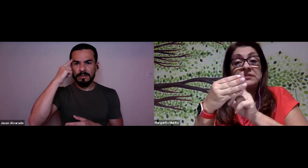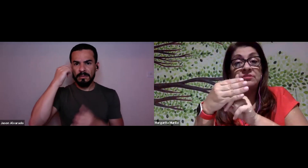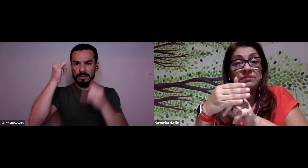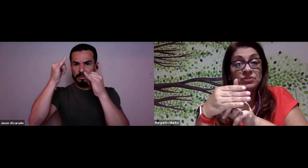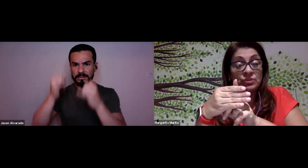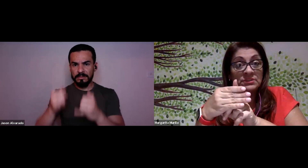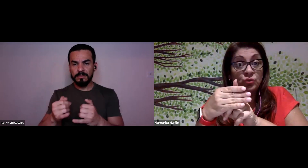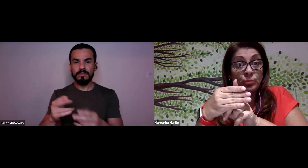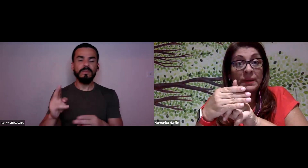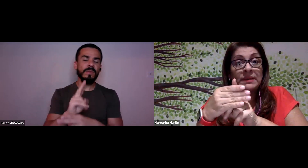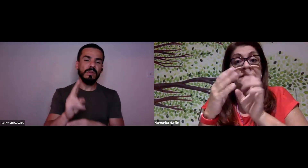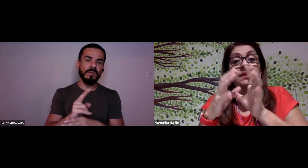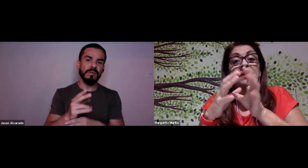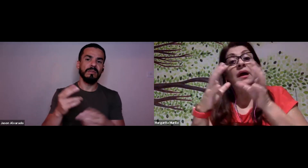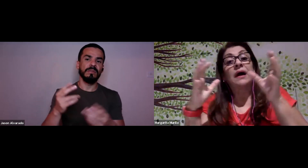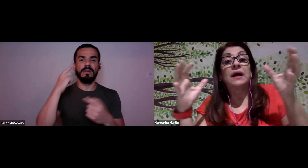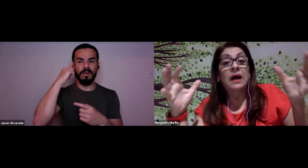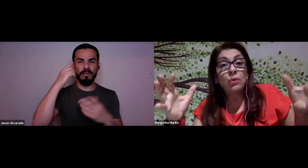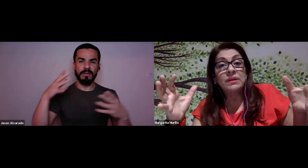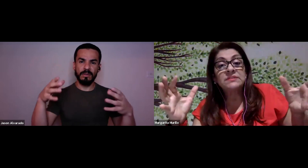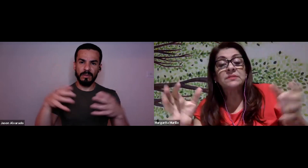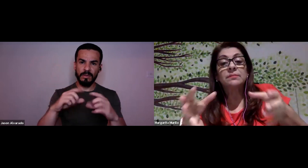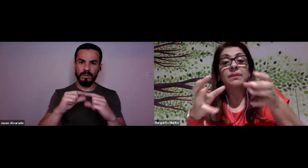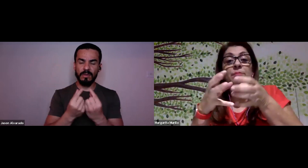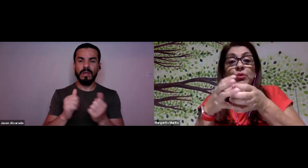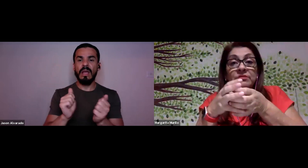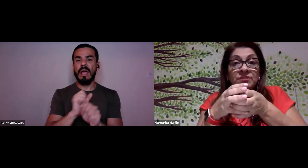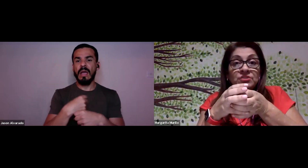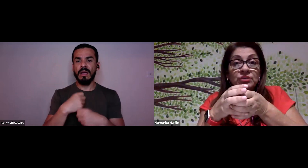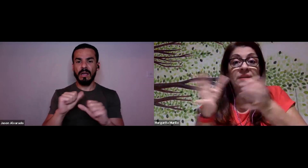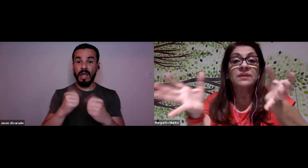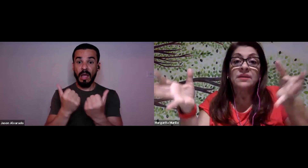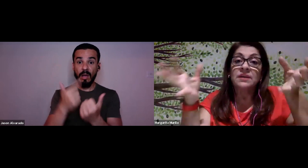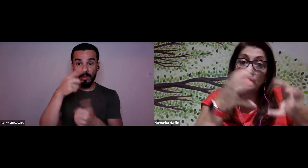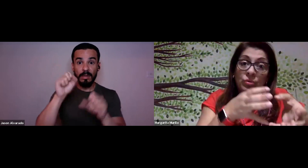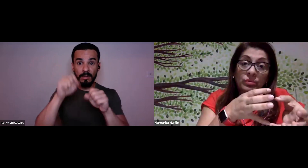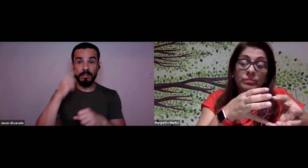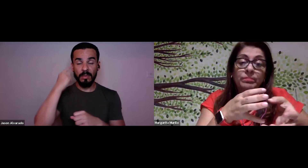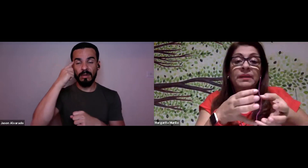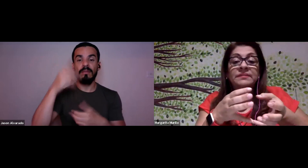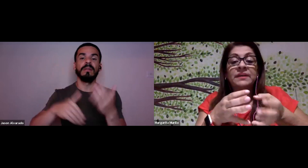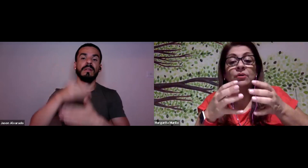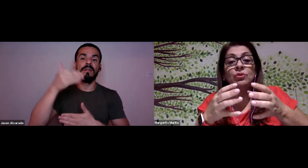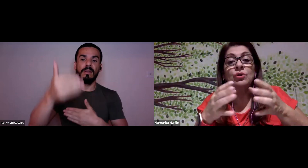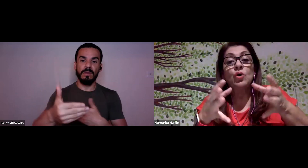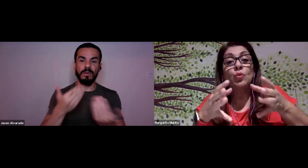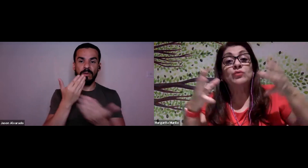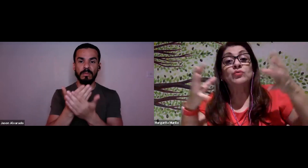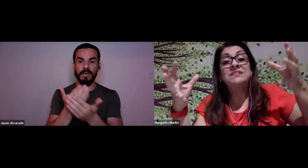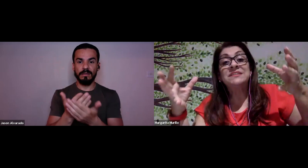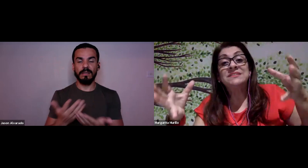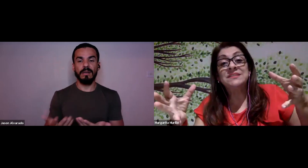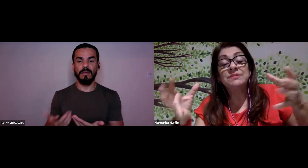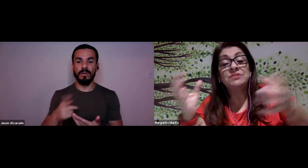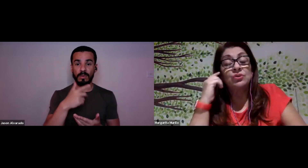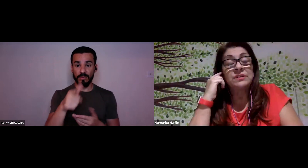utilice reflexiones grupales haga aulas para que puedan reflexionar y luego plantearlo cuando